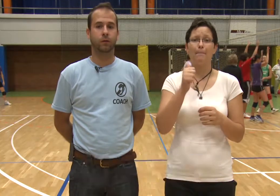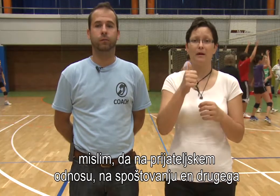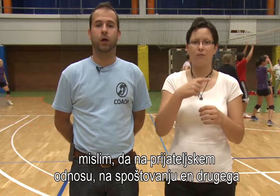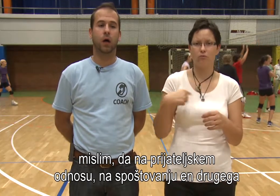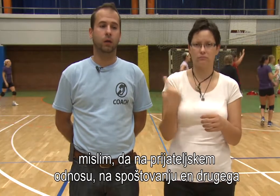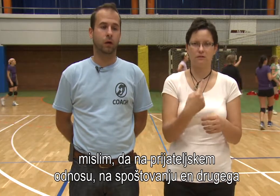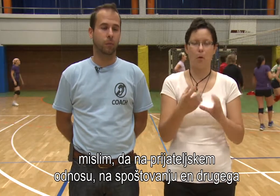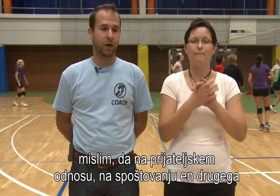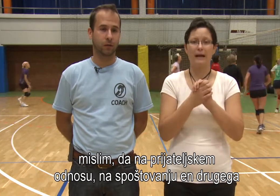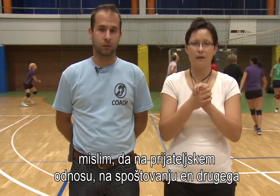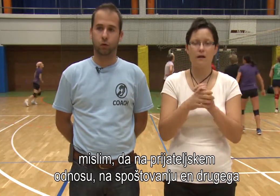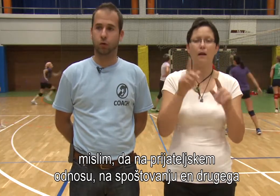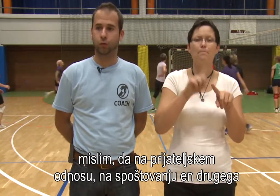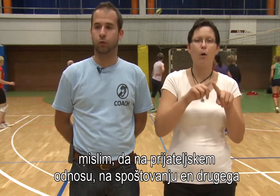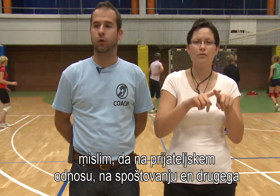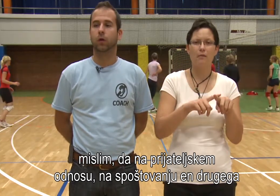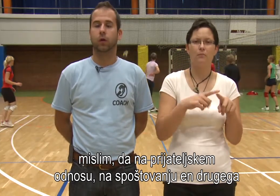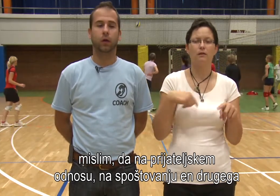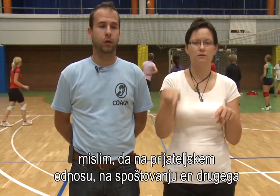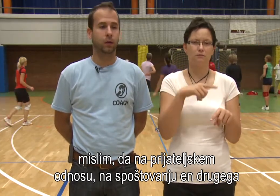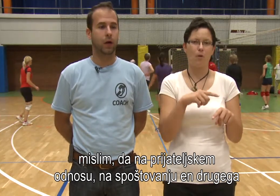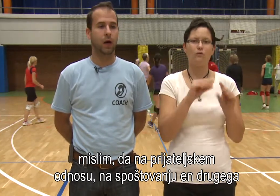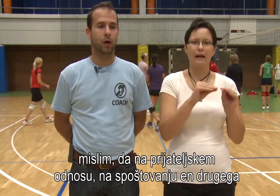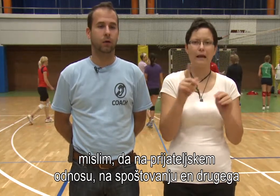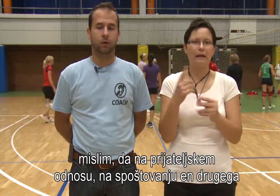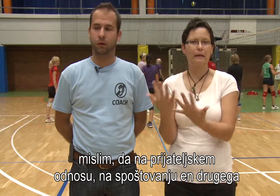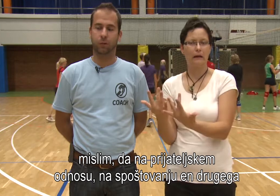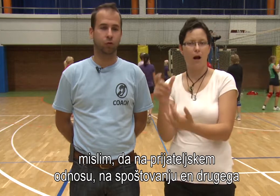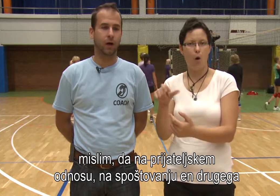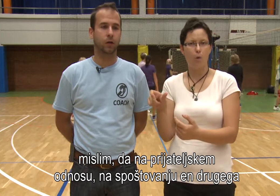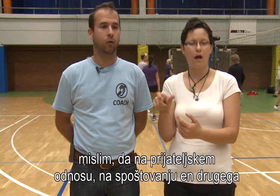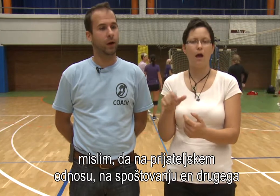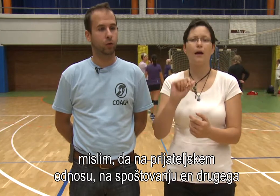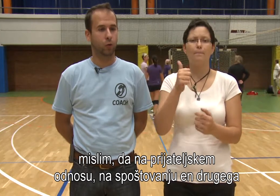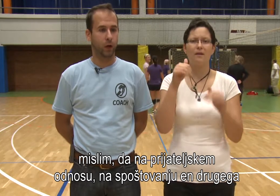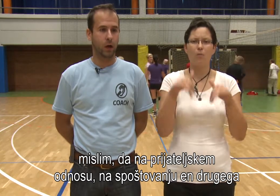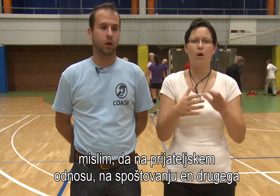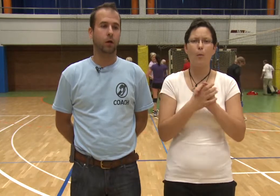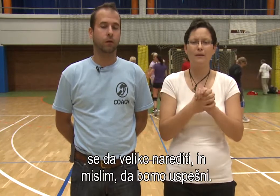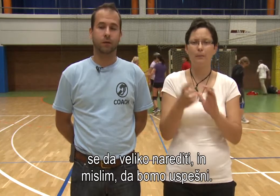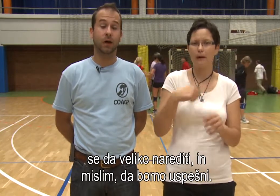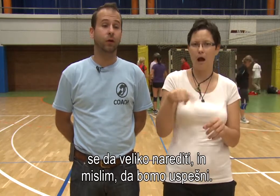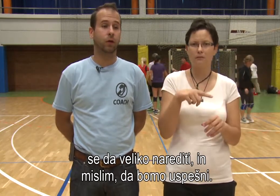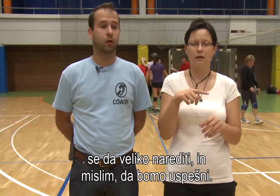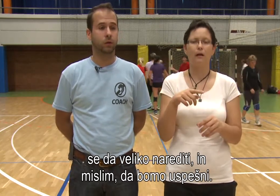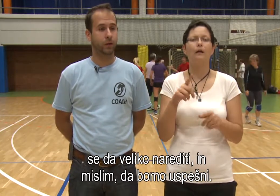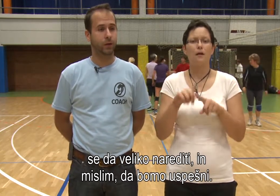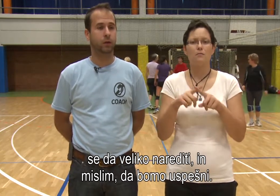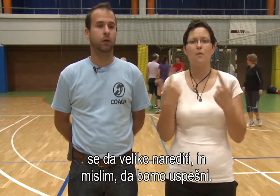mislim, da na prijateljskem odnosu in na spoštovanju en drugega se da veliko narediti